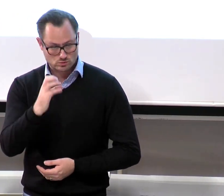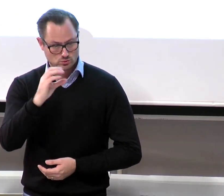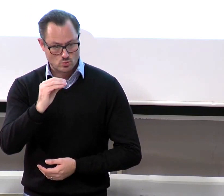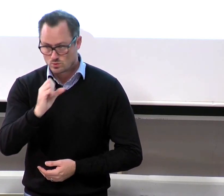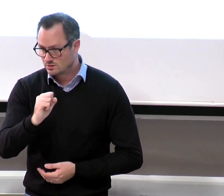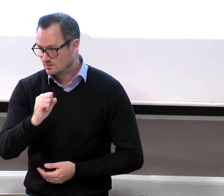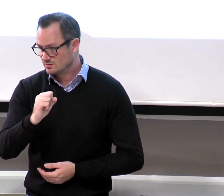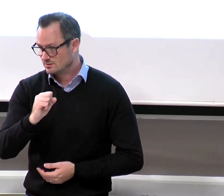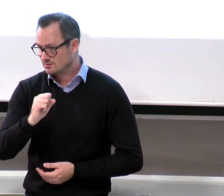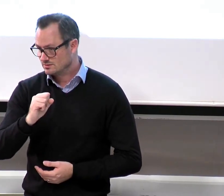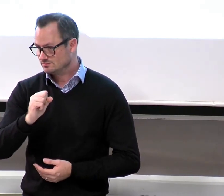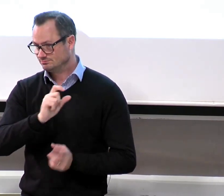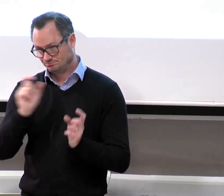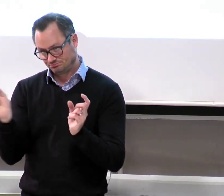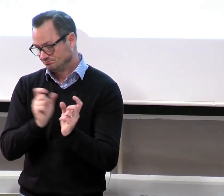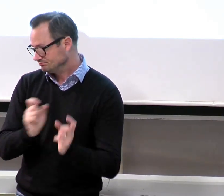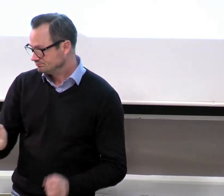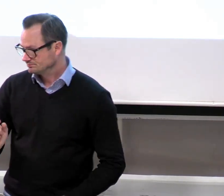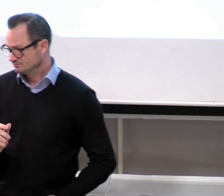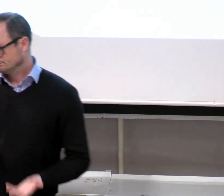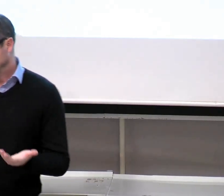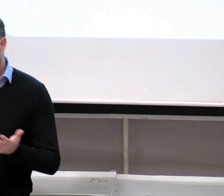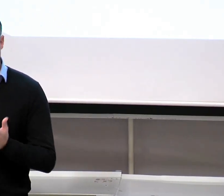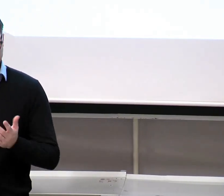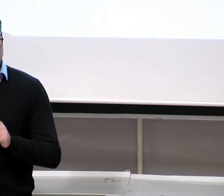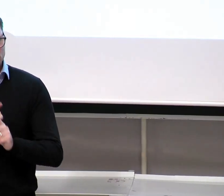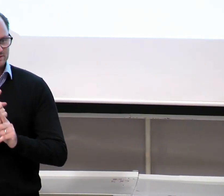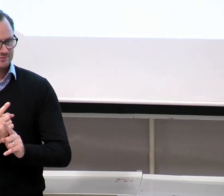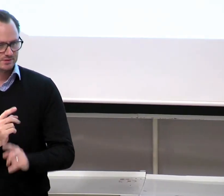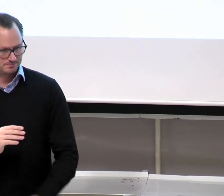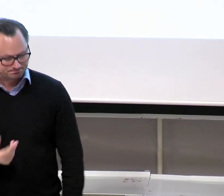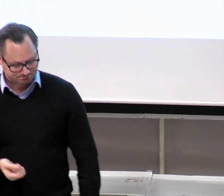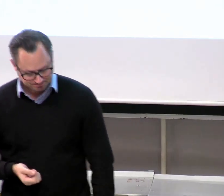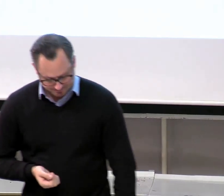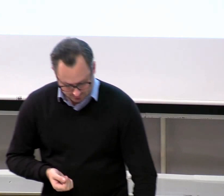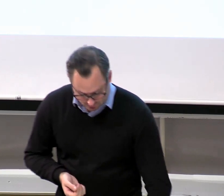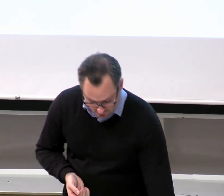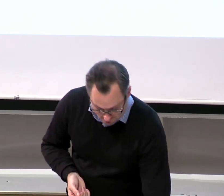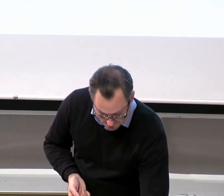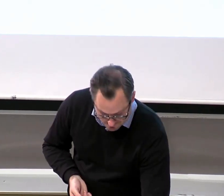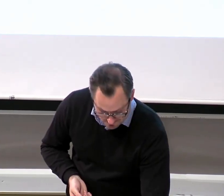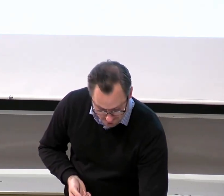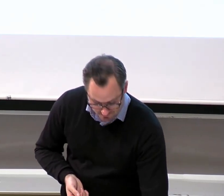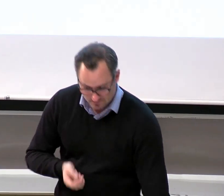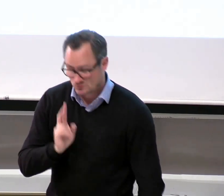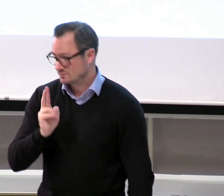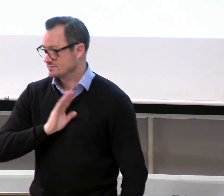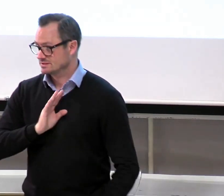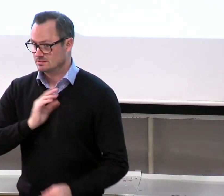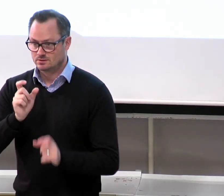och såg. Så att när det gäller tempusformerna så är eleven inte